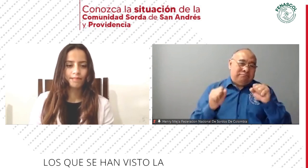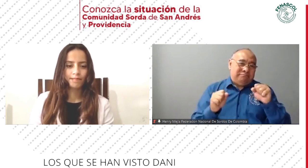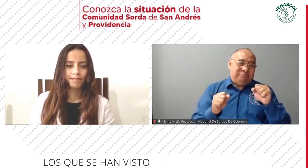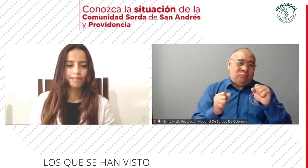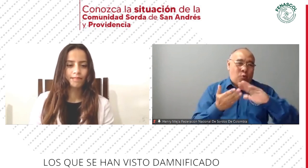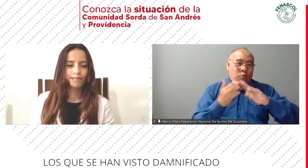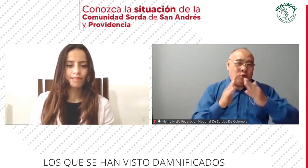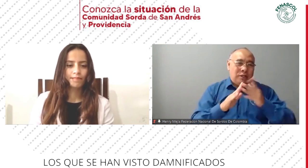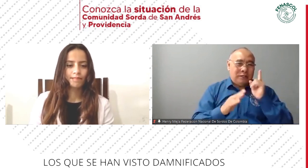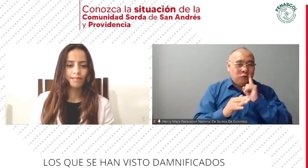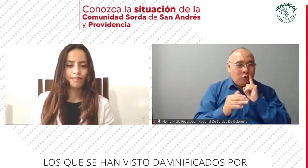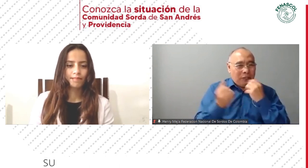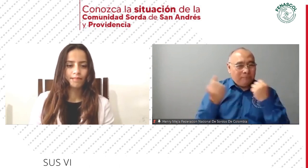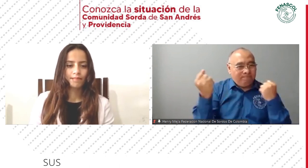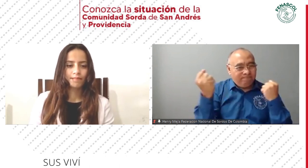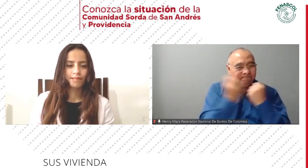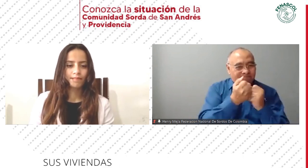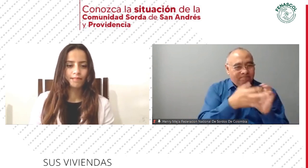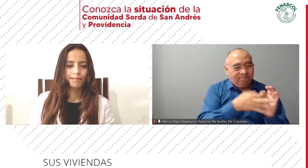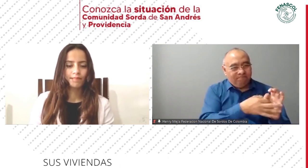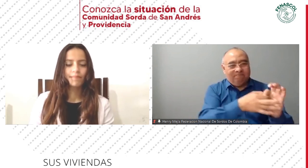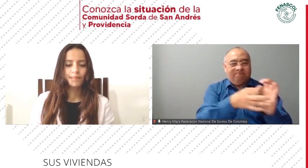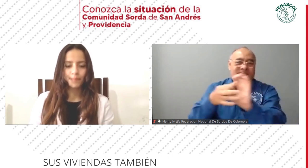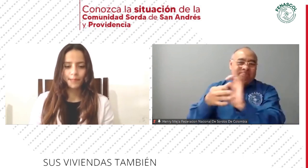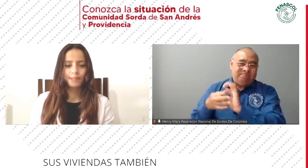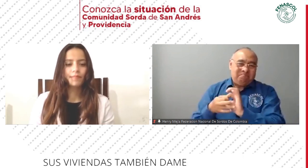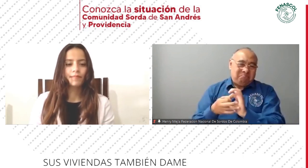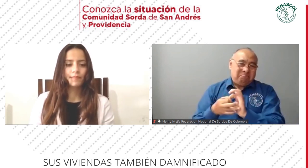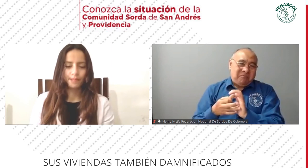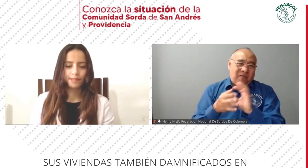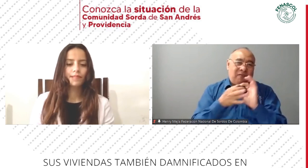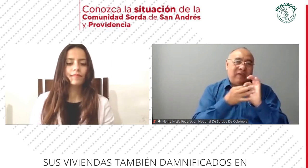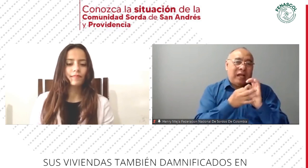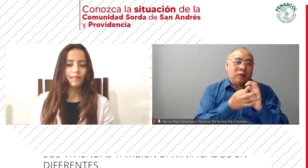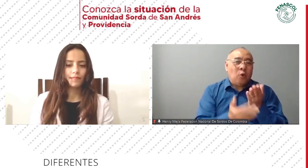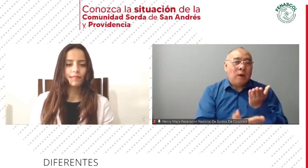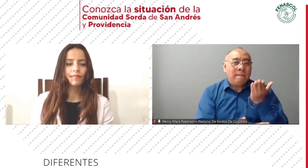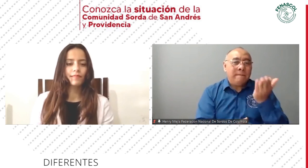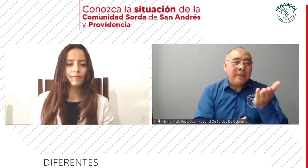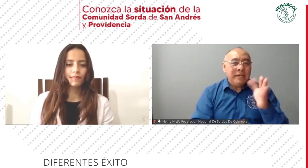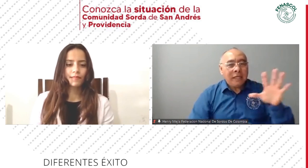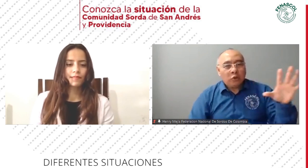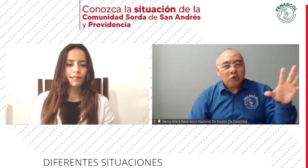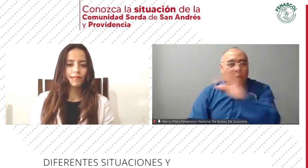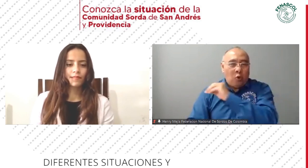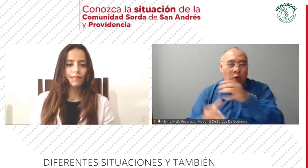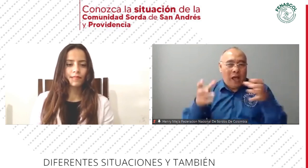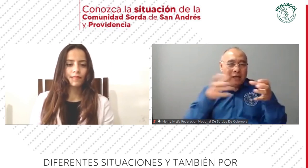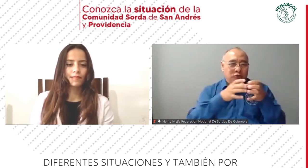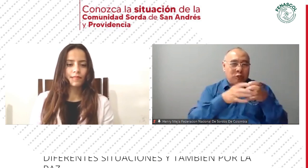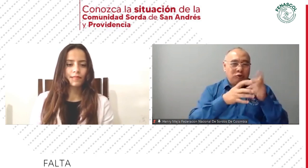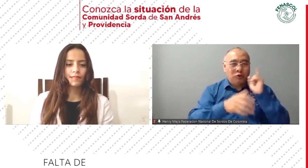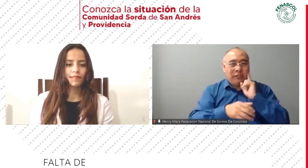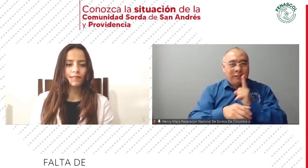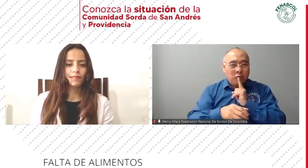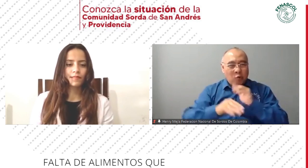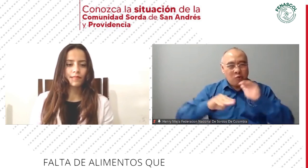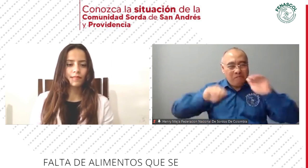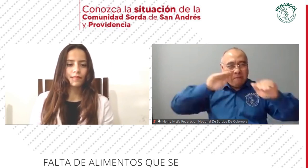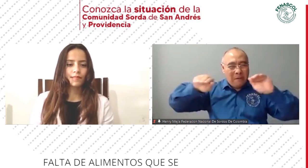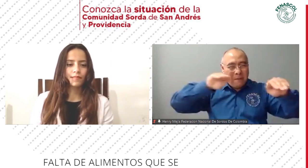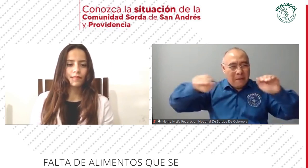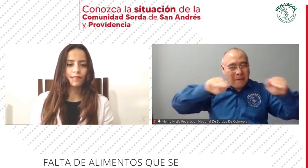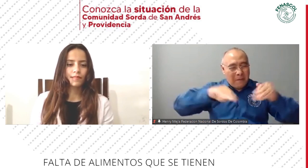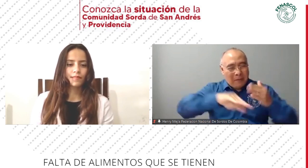damnificados por sus viviendas también damnificados en diferentes situaciones y también por la falta de alimentos que